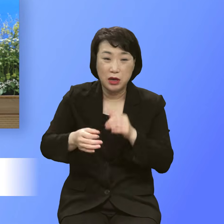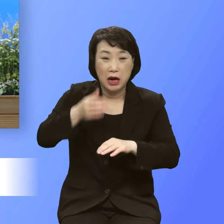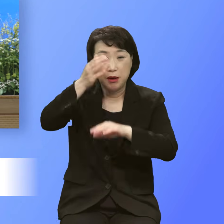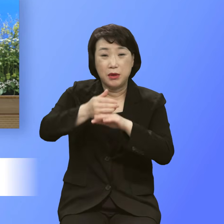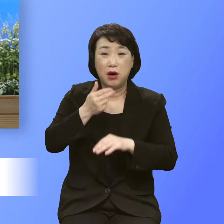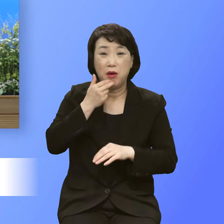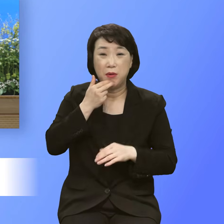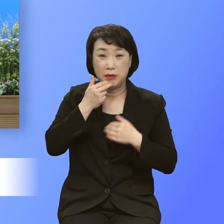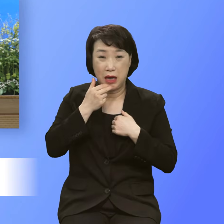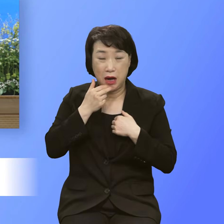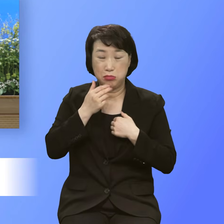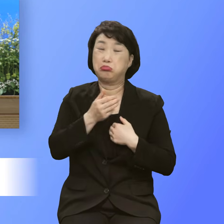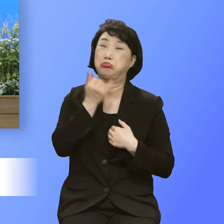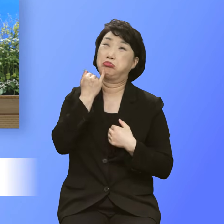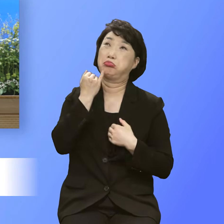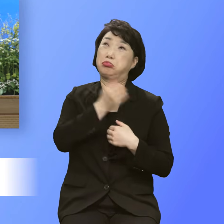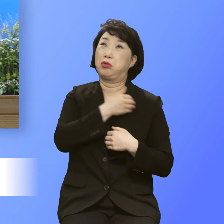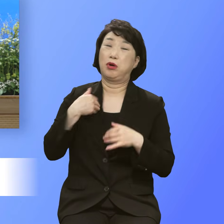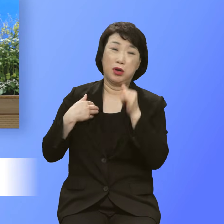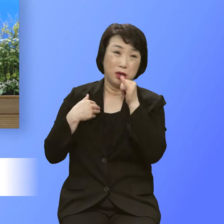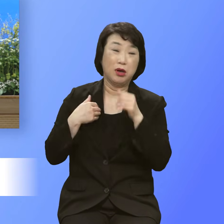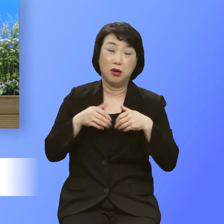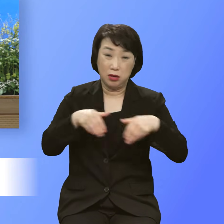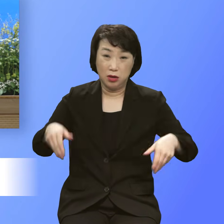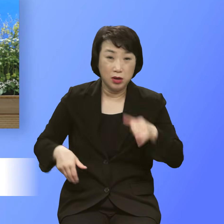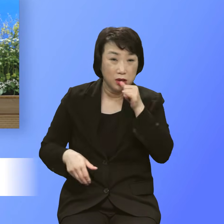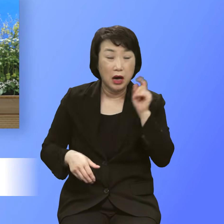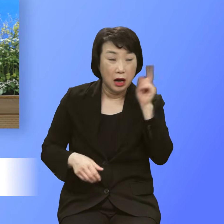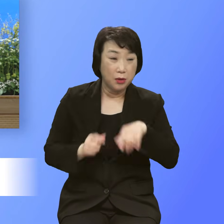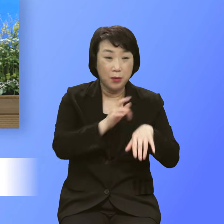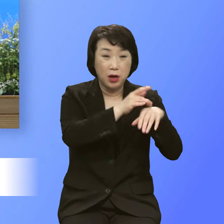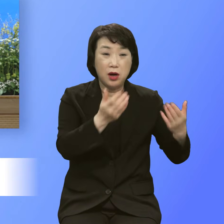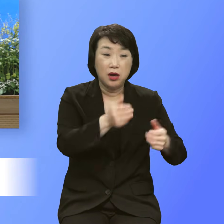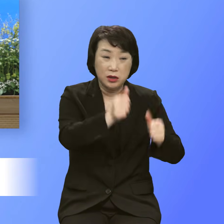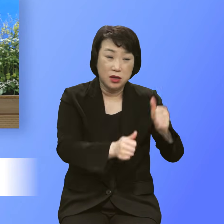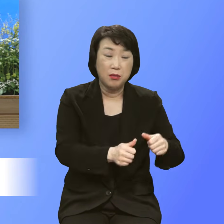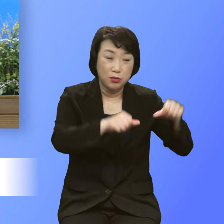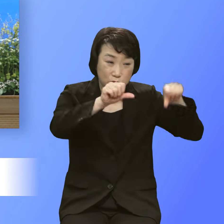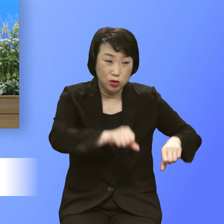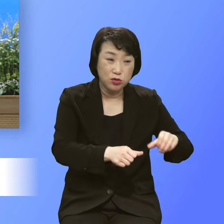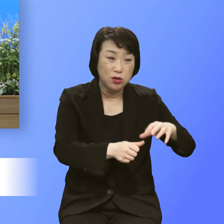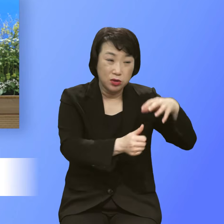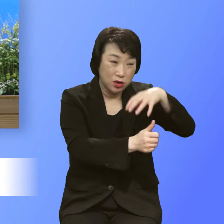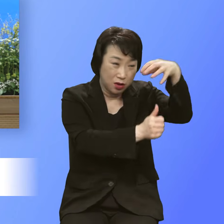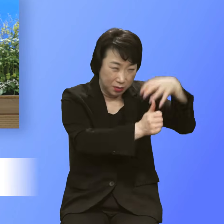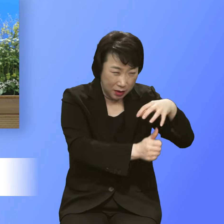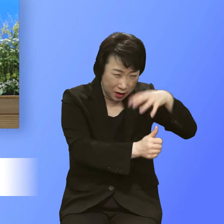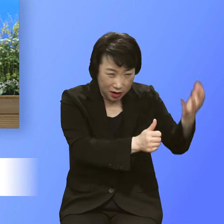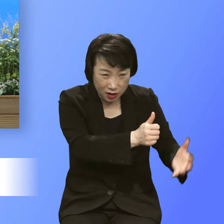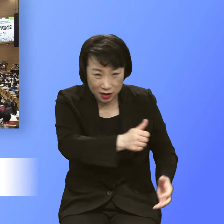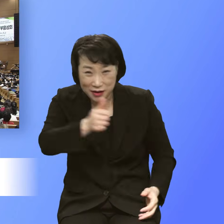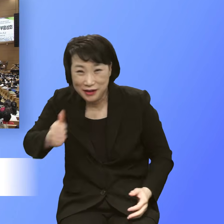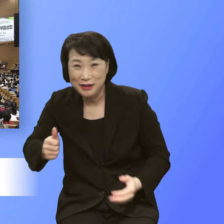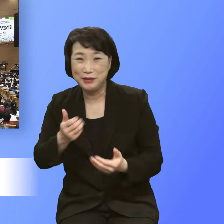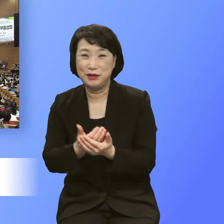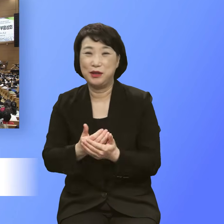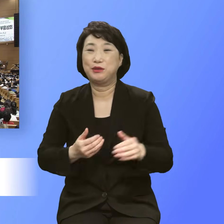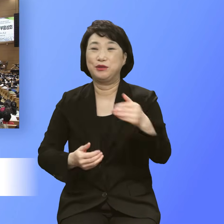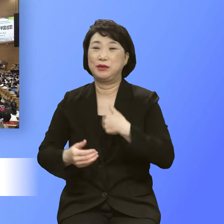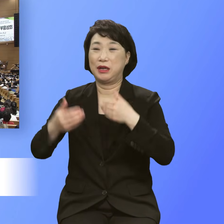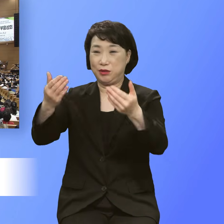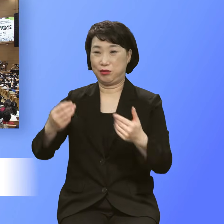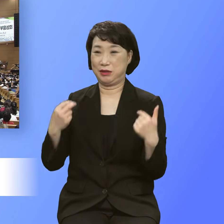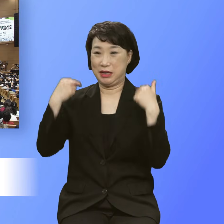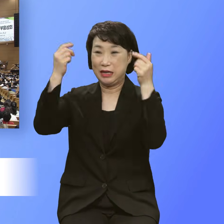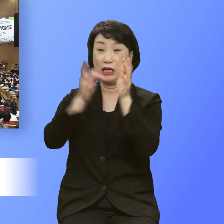감사하지 못하면서 이만하면 됐다 교만하게 만드는 사단마귀의 시험과 저주와 결박에서 완전하게 벗어나게 하여 주시옵소서. 우리에게 주신